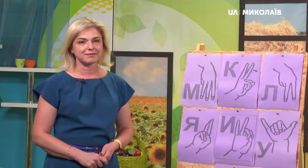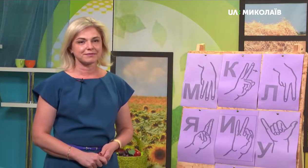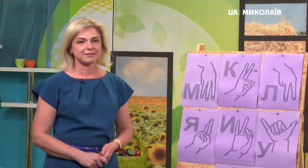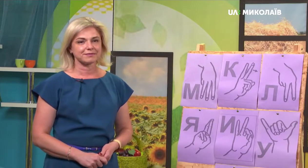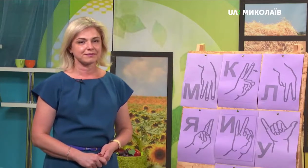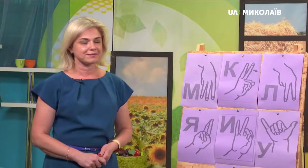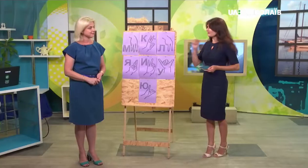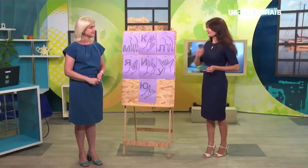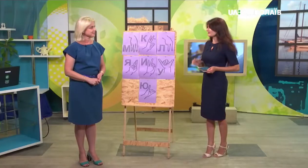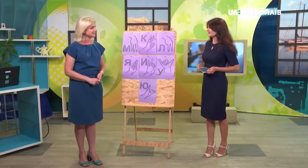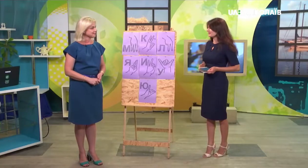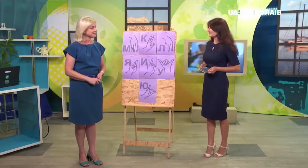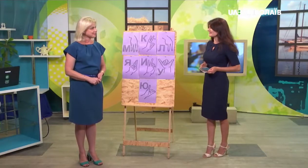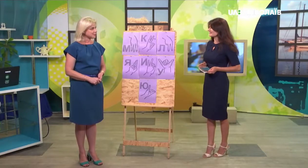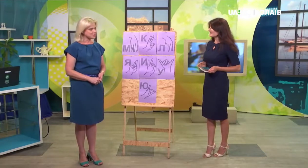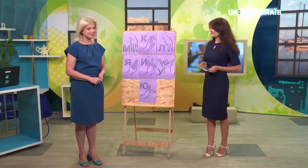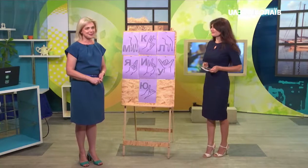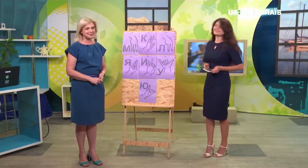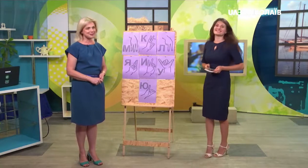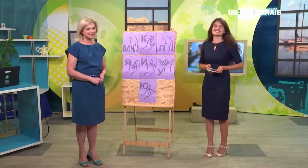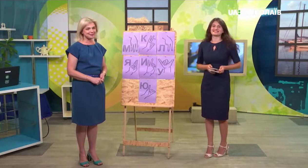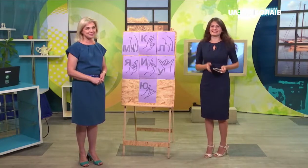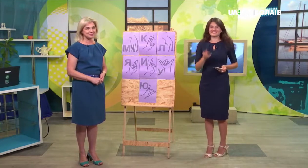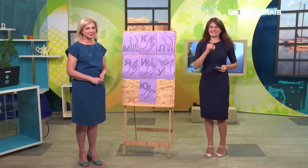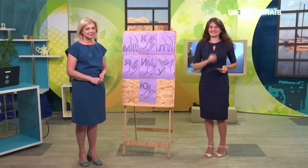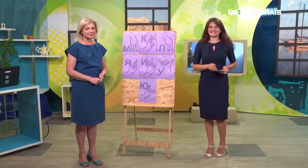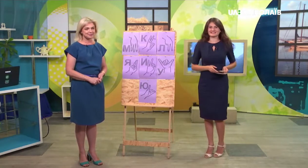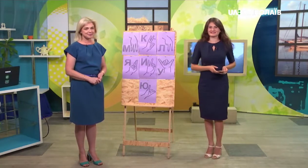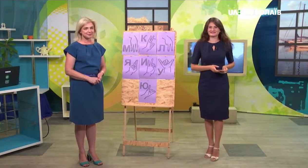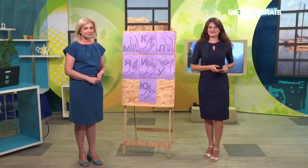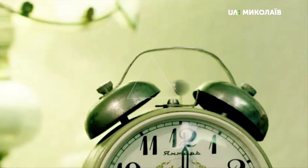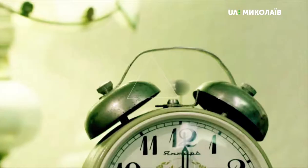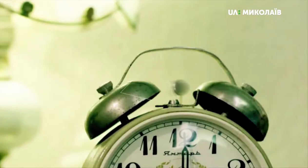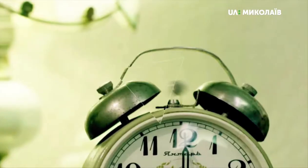сюжету. Я думаю, і вам буде цікаво, дуже цікаво подивитися, да, його. Давайте дивитися.